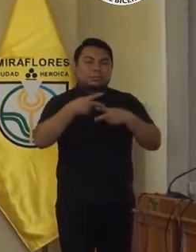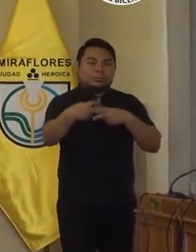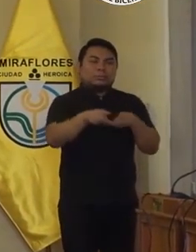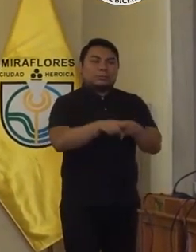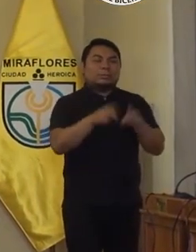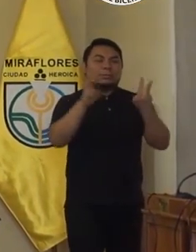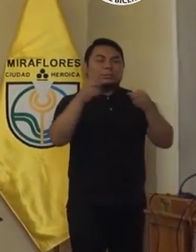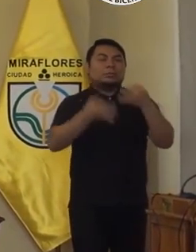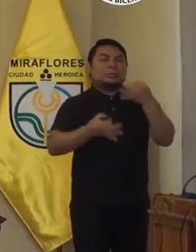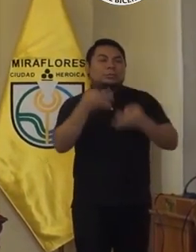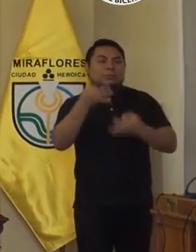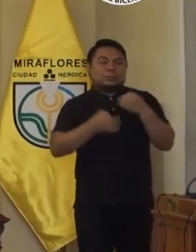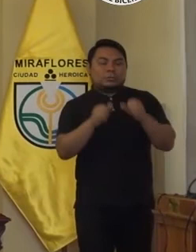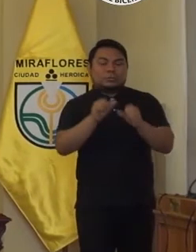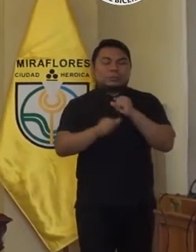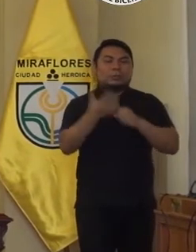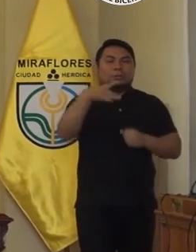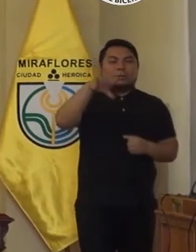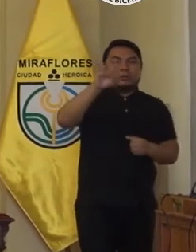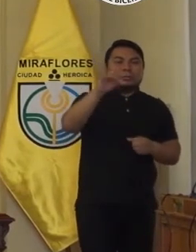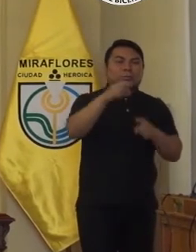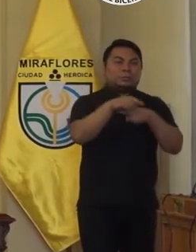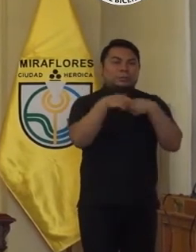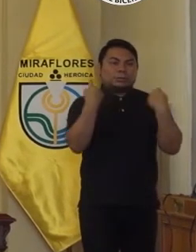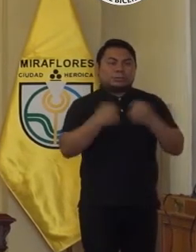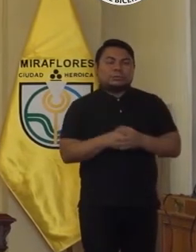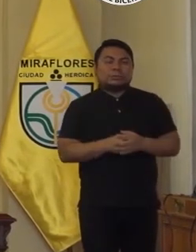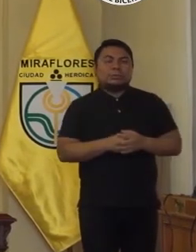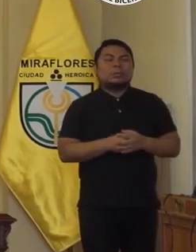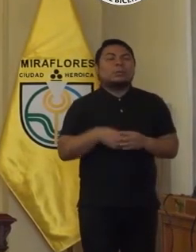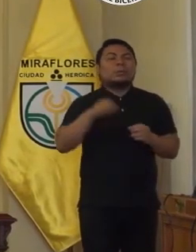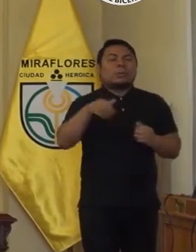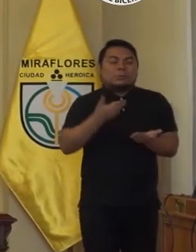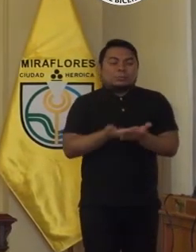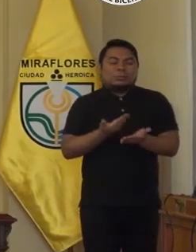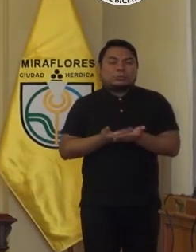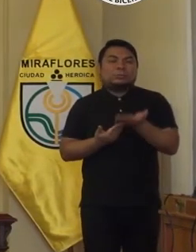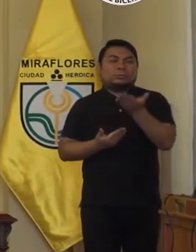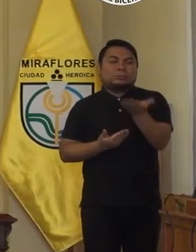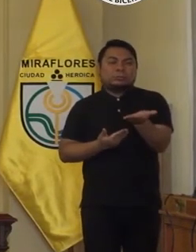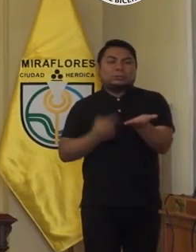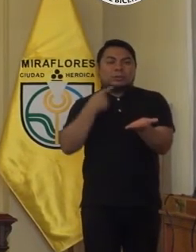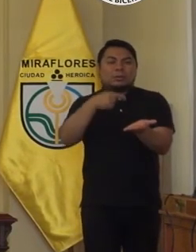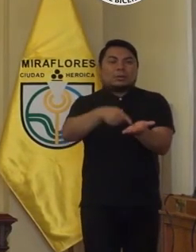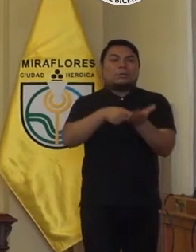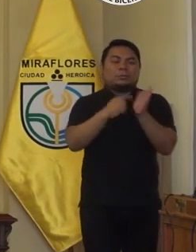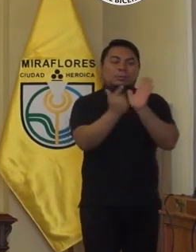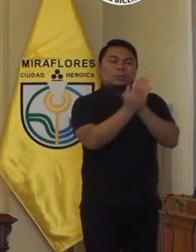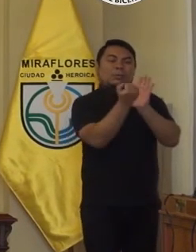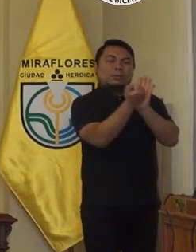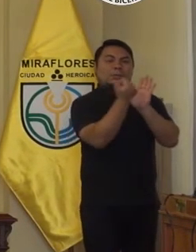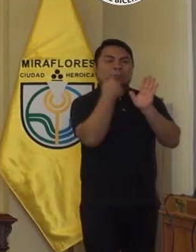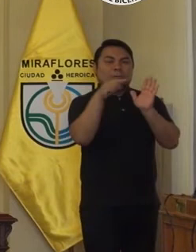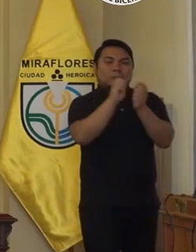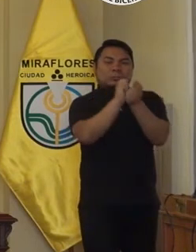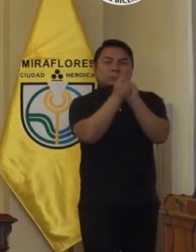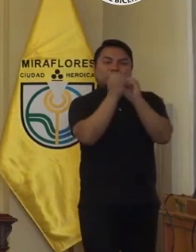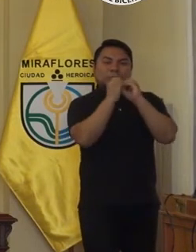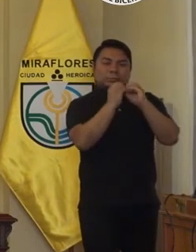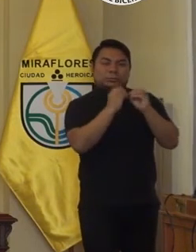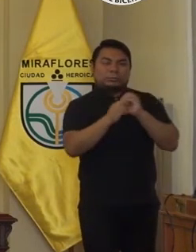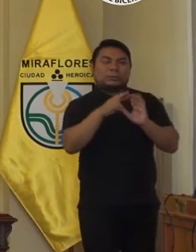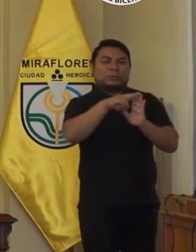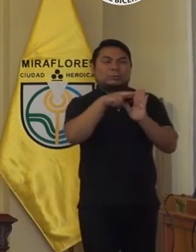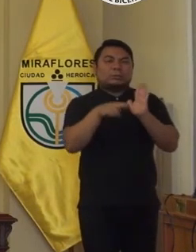de Asuntos Jurídicos de fecha 18 de marzo, por el que proponen la ordenanza que aprueba la modificación